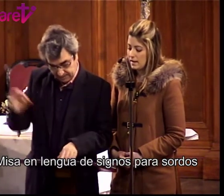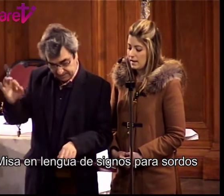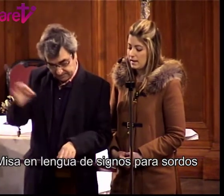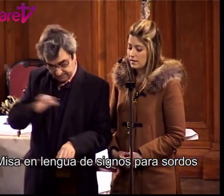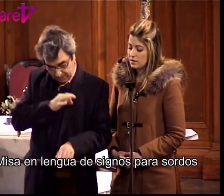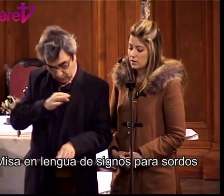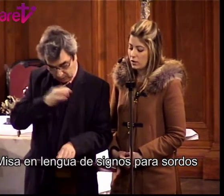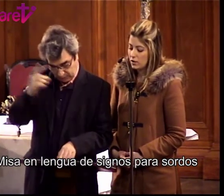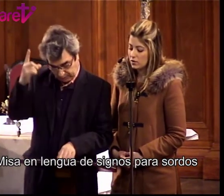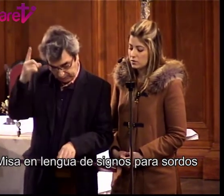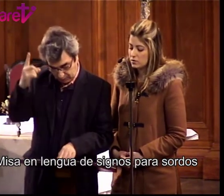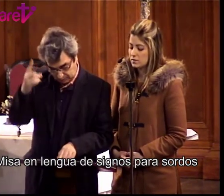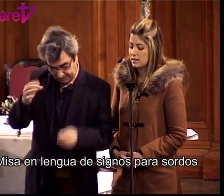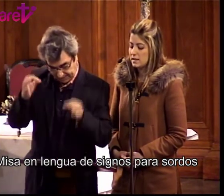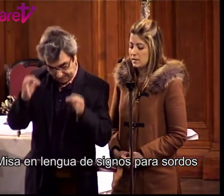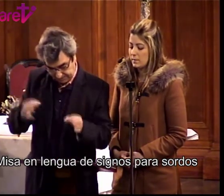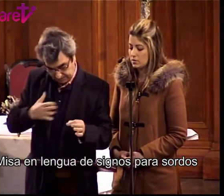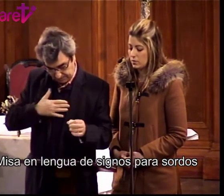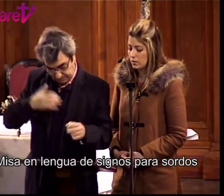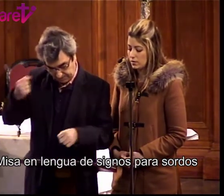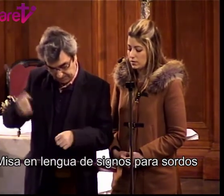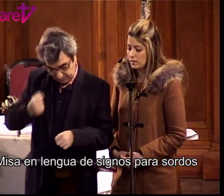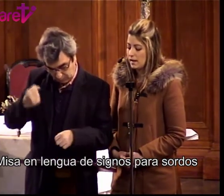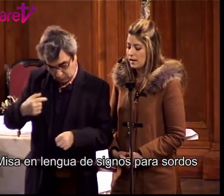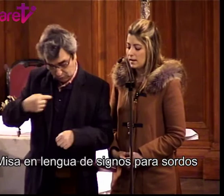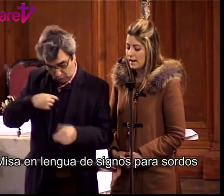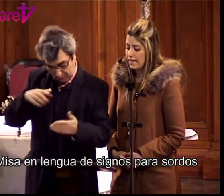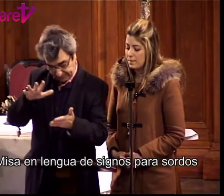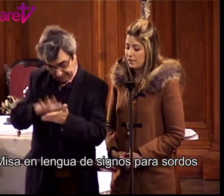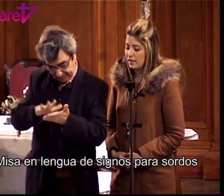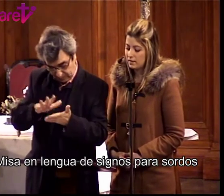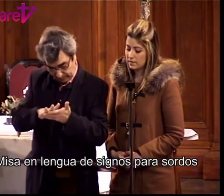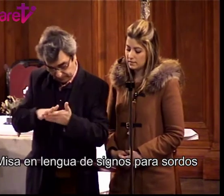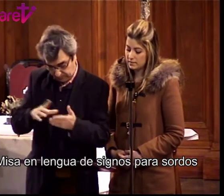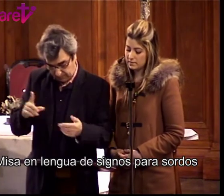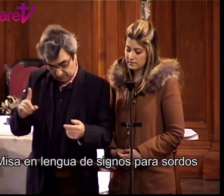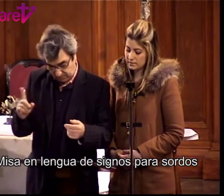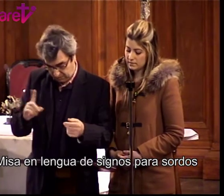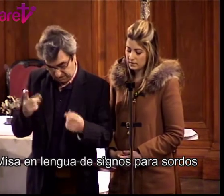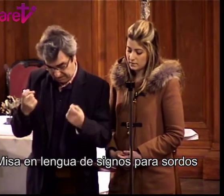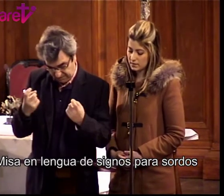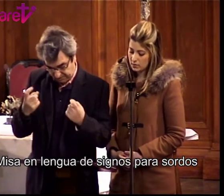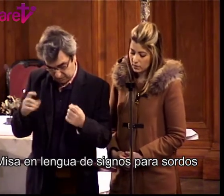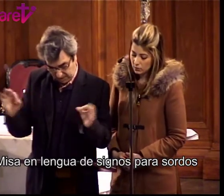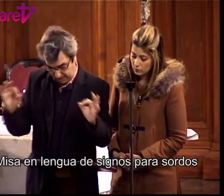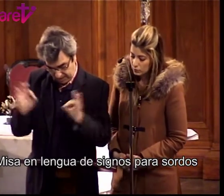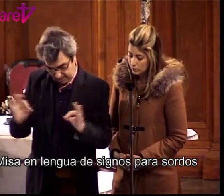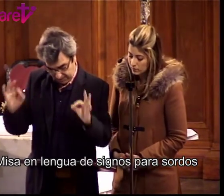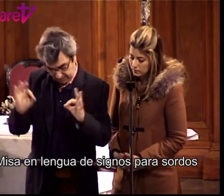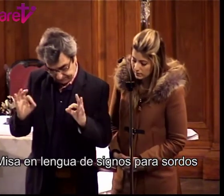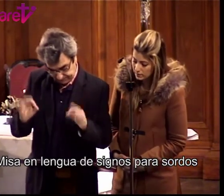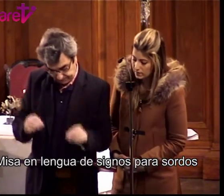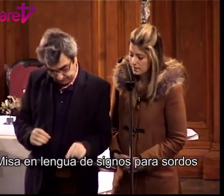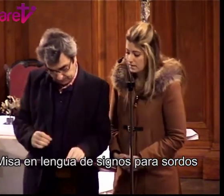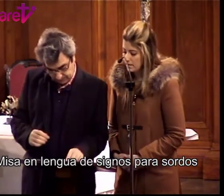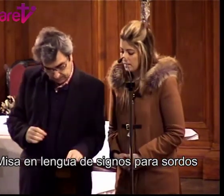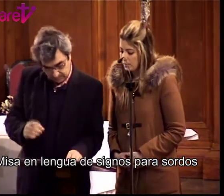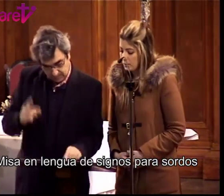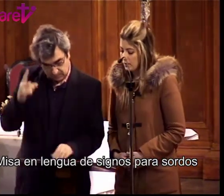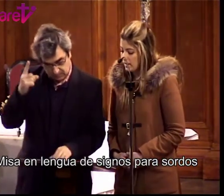El Señor Dios es mi pastor. Nada me falta. Tu bondad y